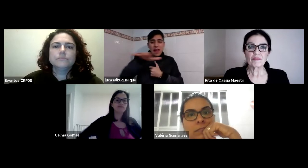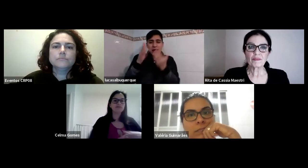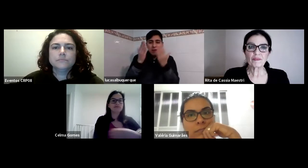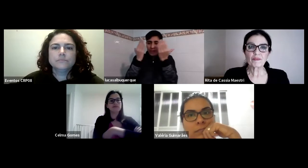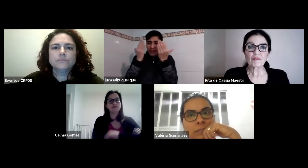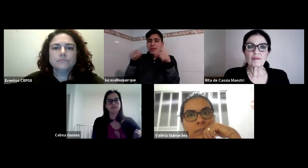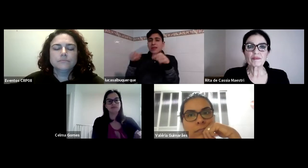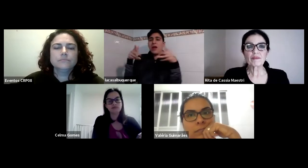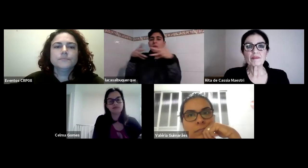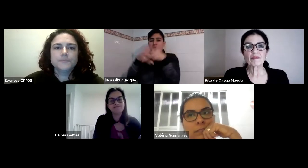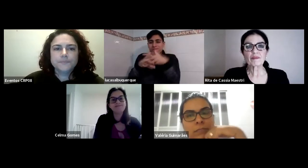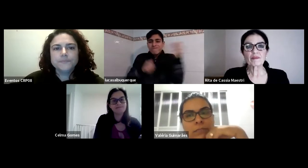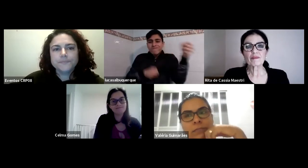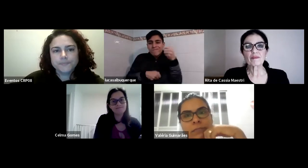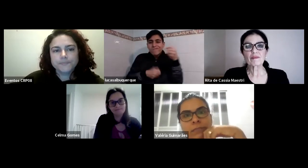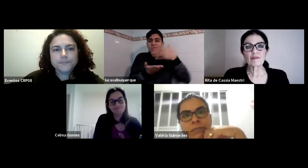psicologia.